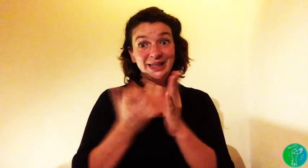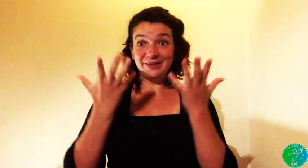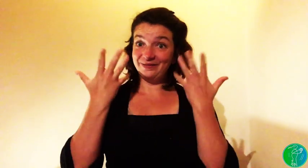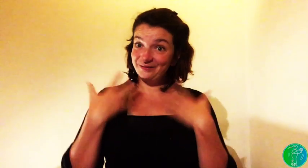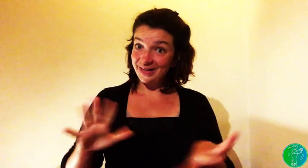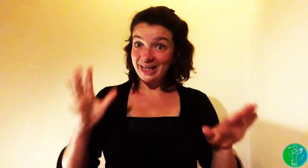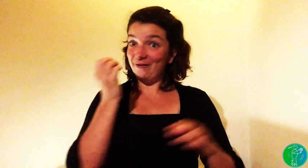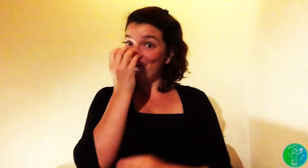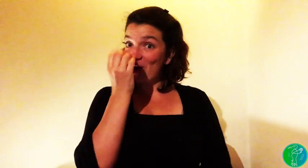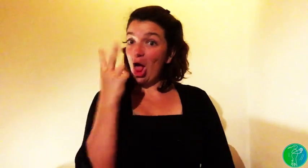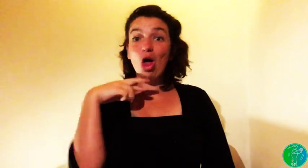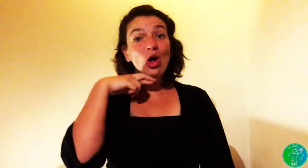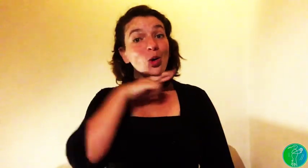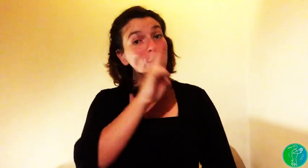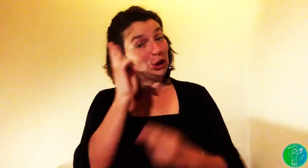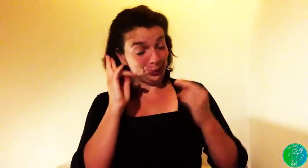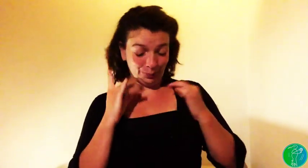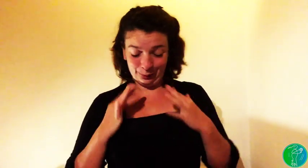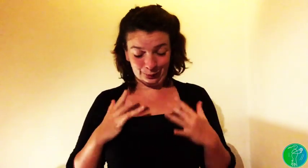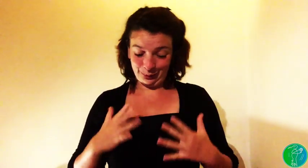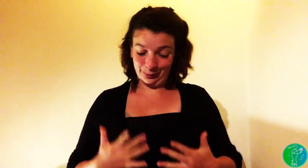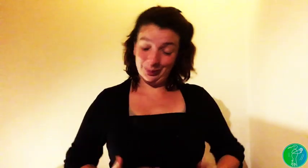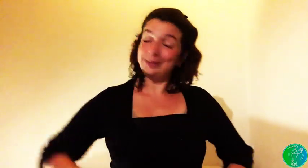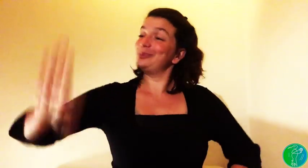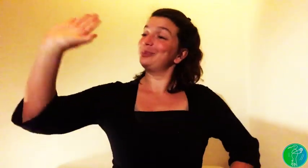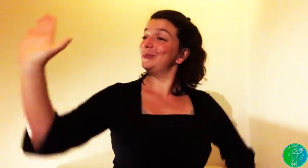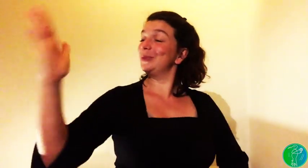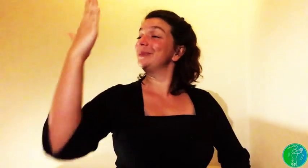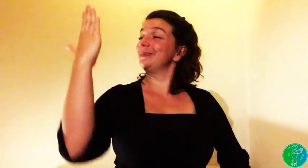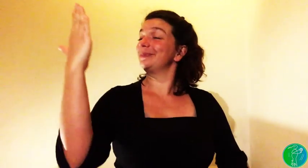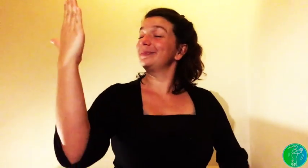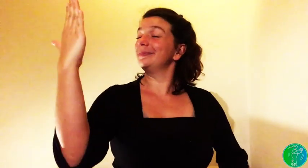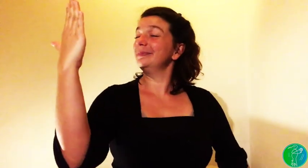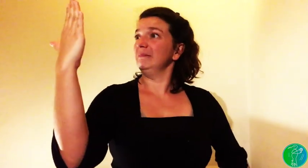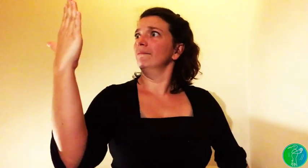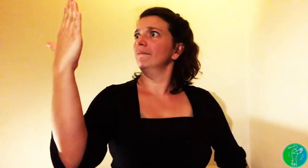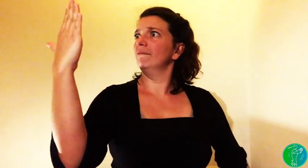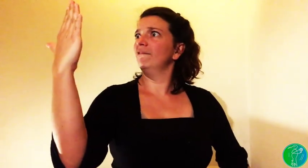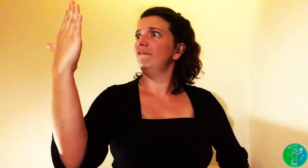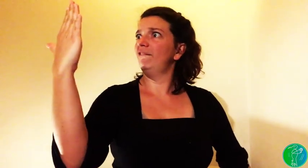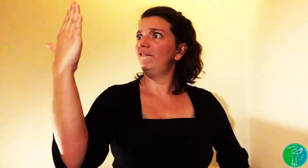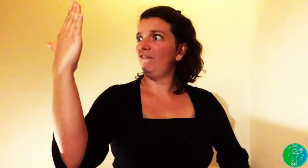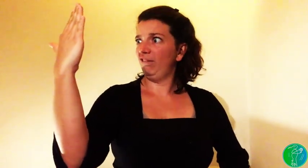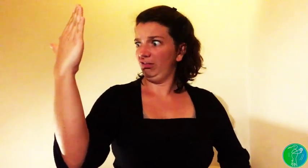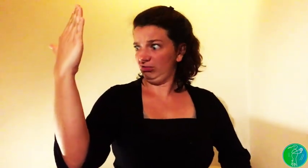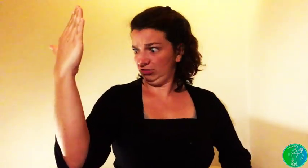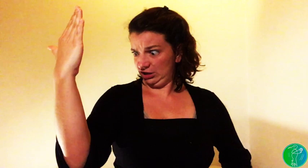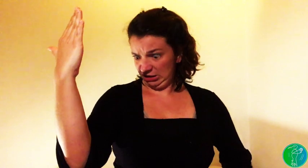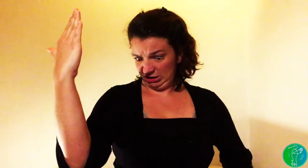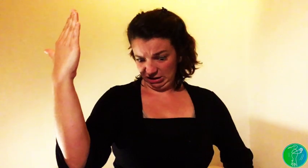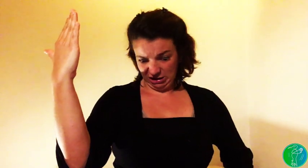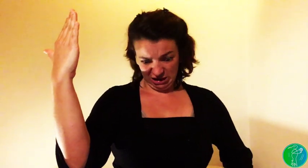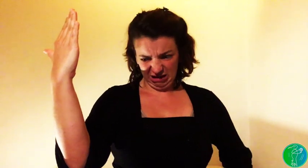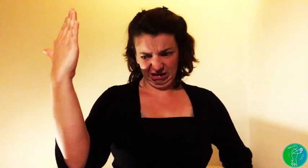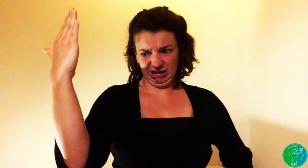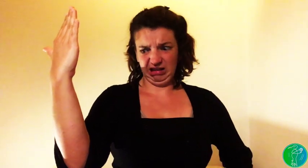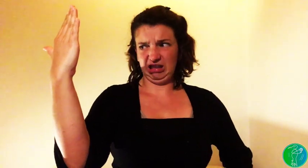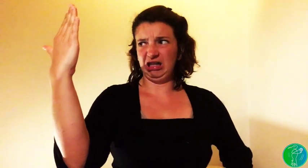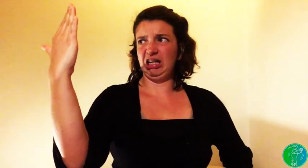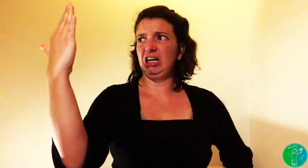Quand il fut tout rose, il se regarda dans son miroir et s'exclama « Berk ! Voilà que je ressemble à